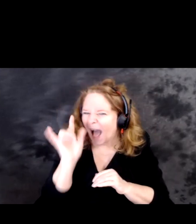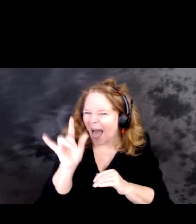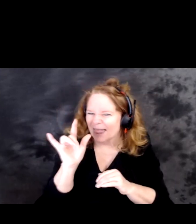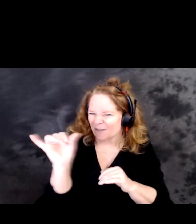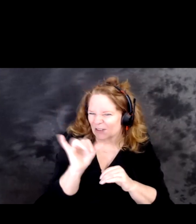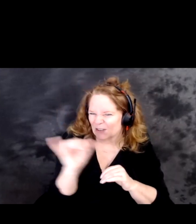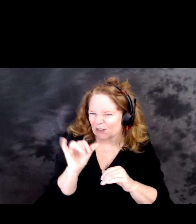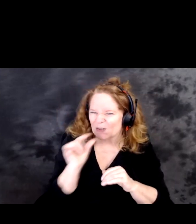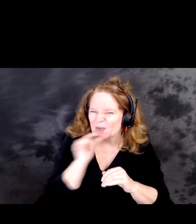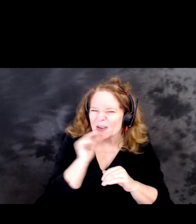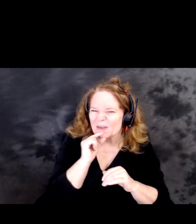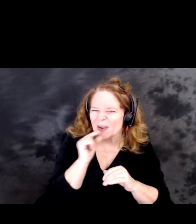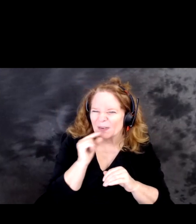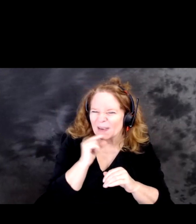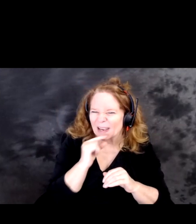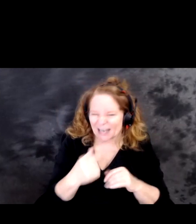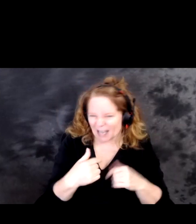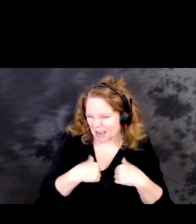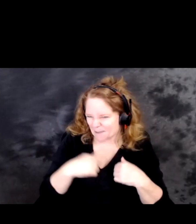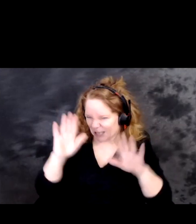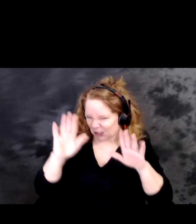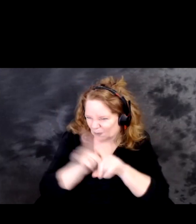Yo te quiero también a ti, Gwen.